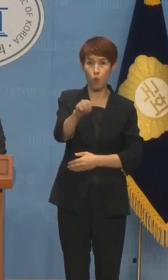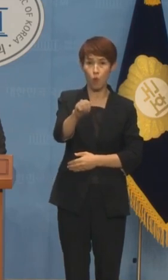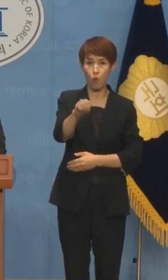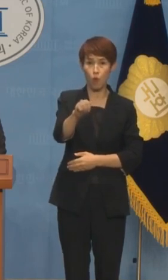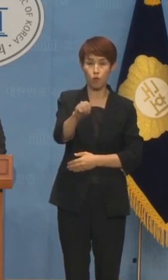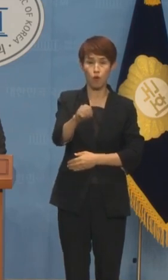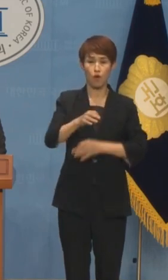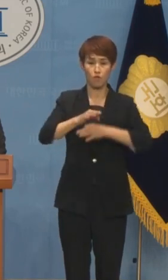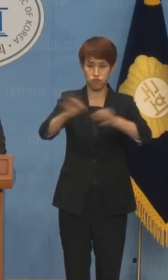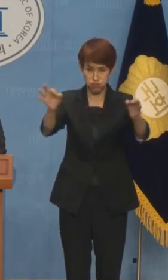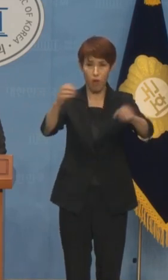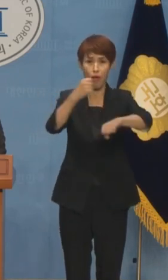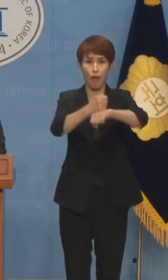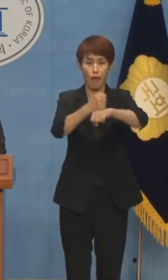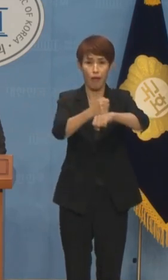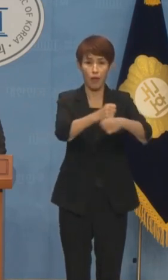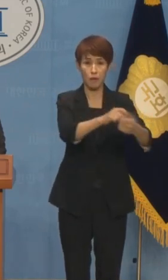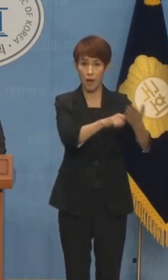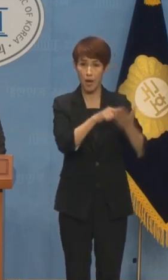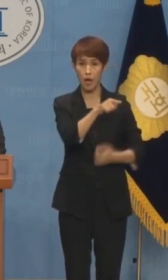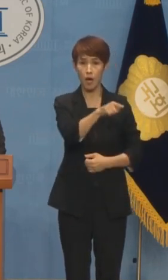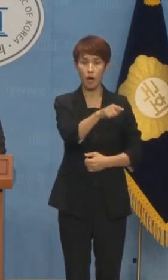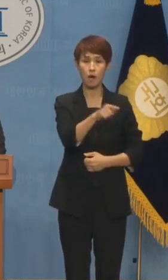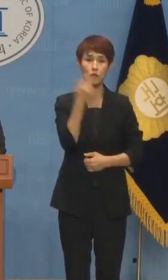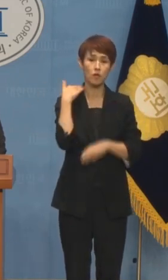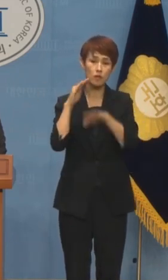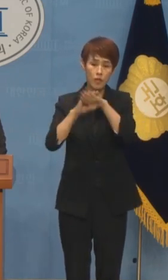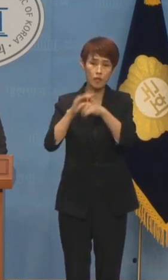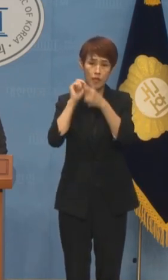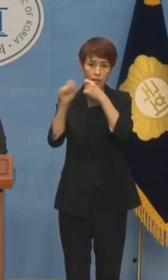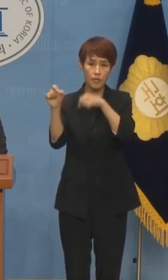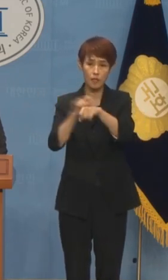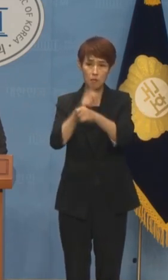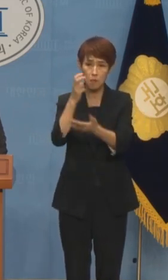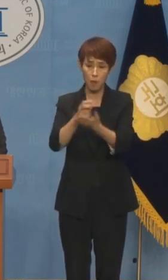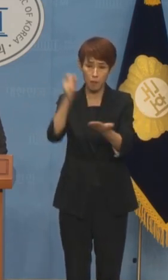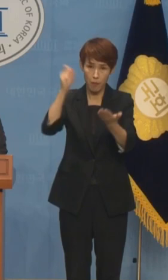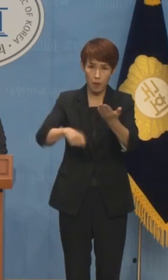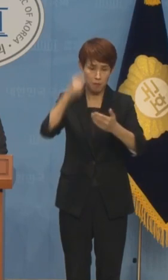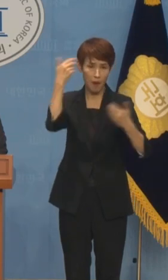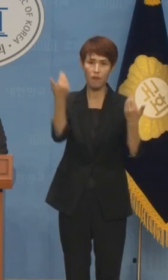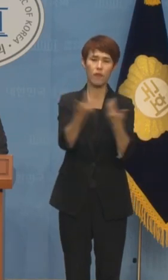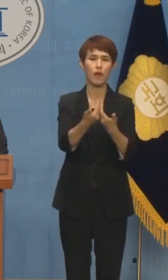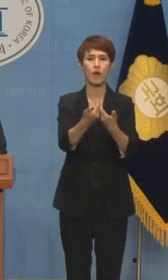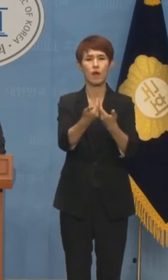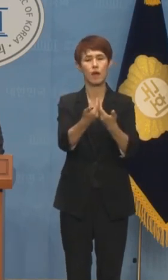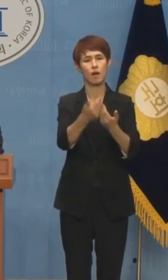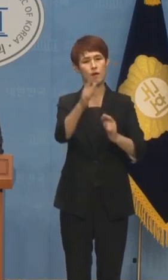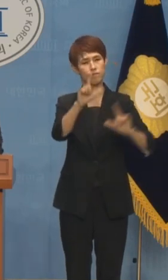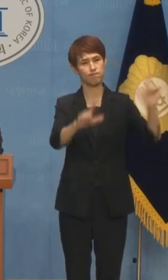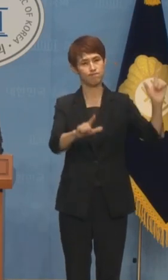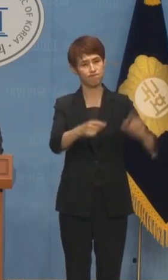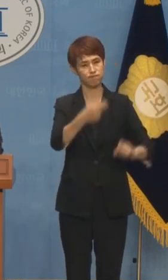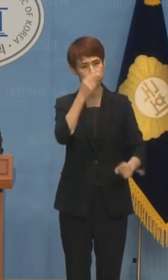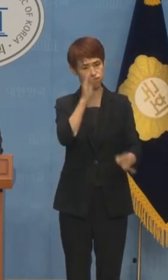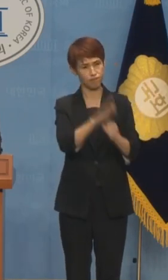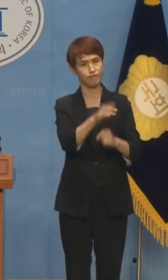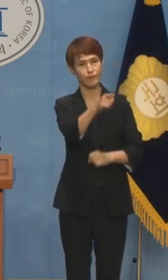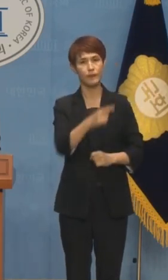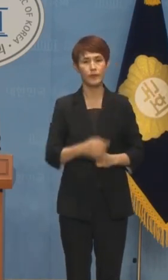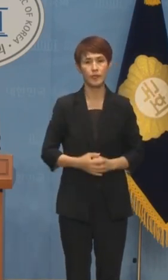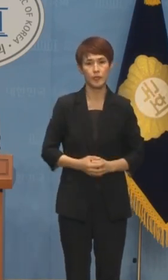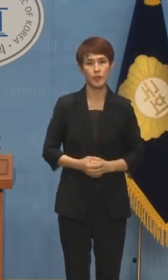않고 집행하겠다면서 전세사기 특별법 개정에는 반대하는 정부 여당의 태도가 한심할